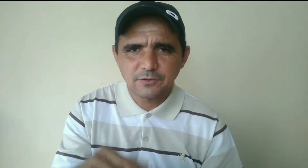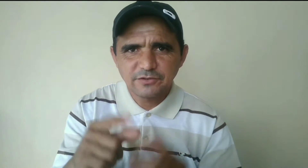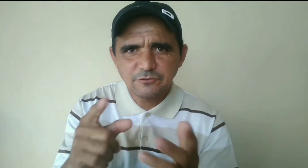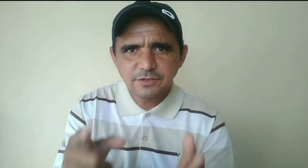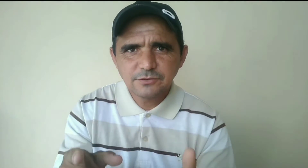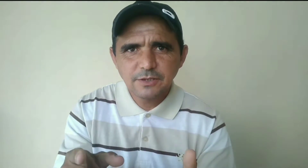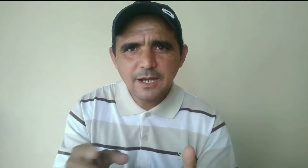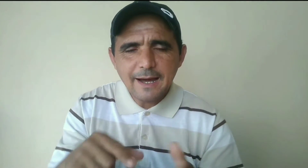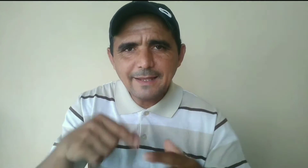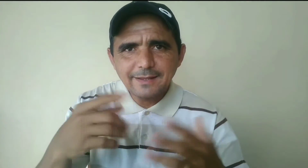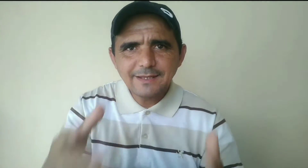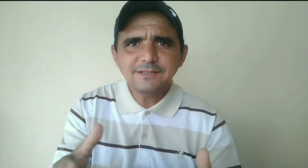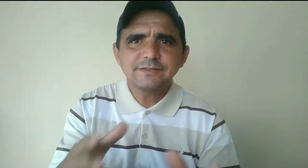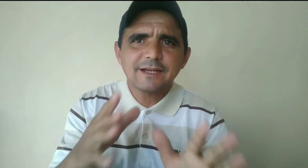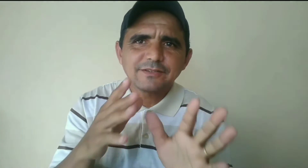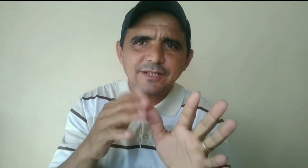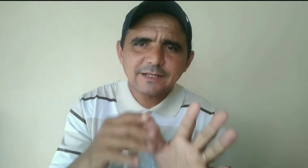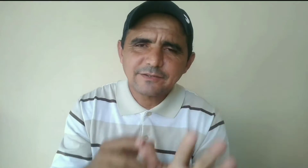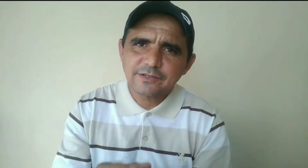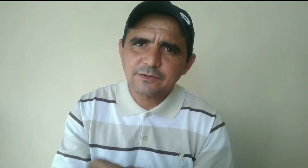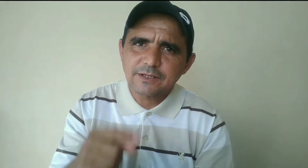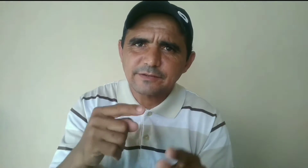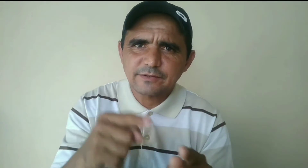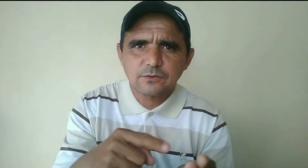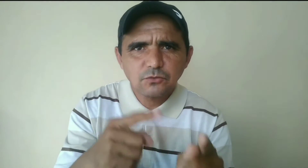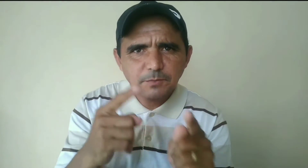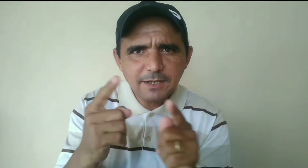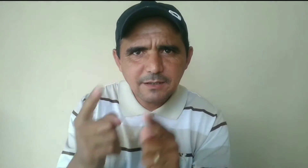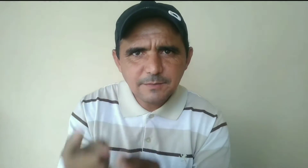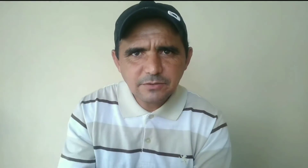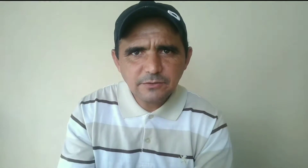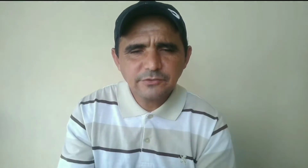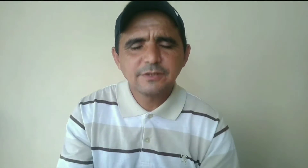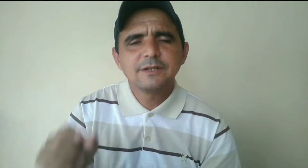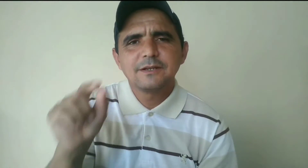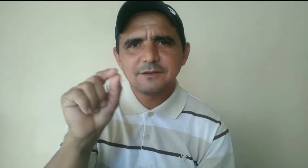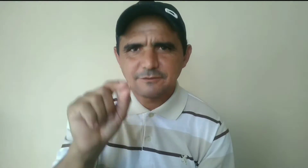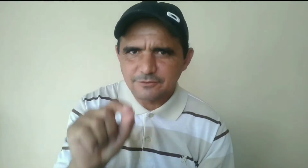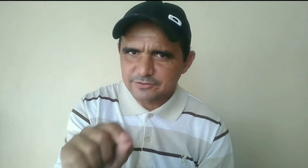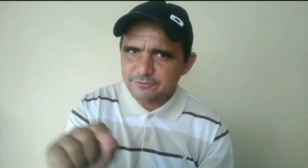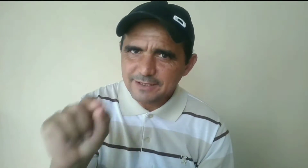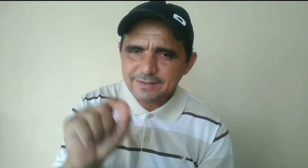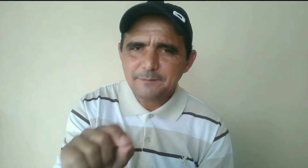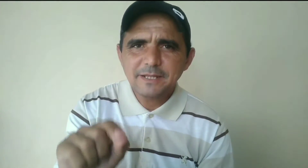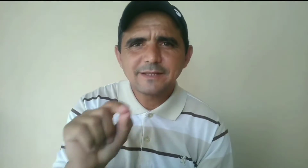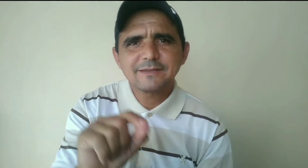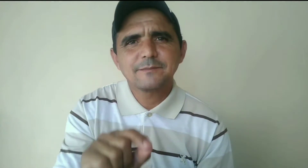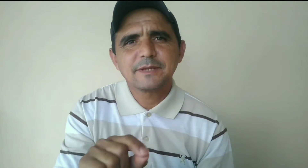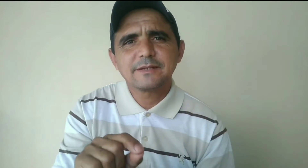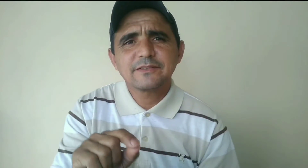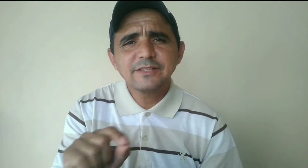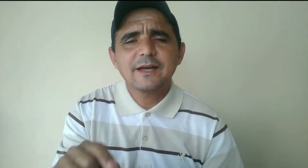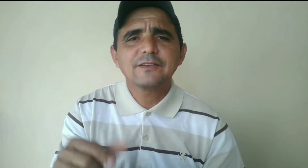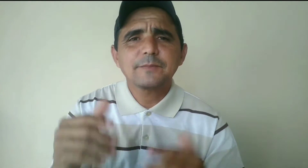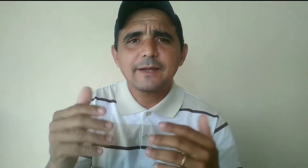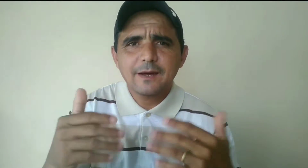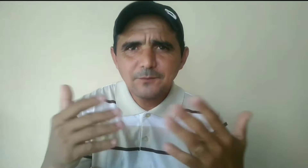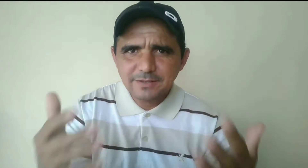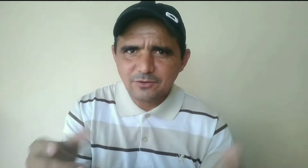esse vídeo, além de estar esclarecendo a questão dos parâmetros, você vai estar aprendendo também sinais para aumentar o